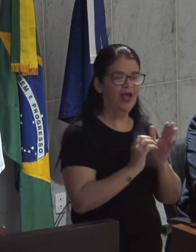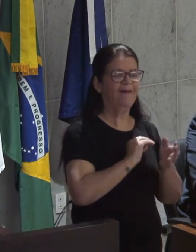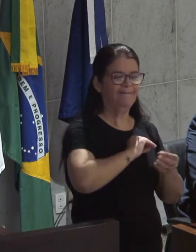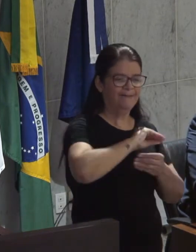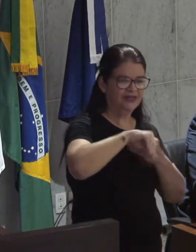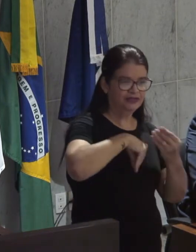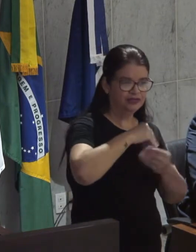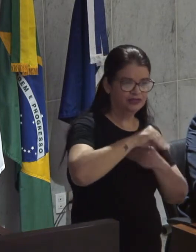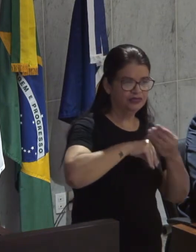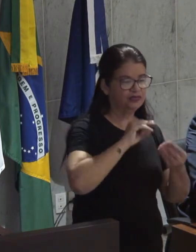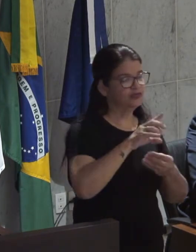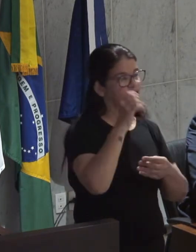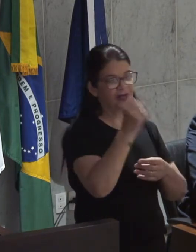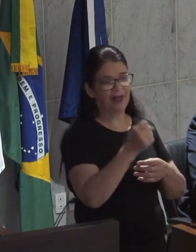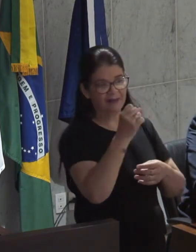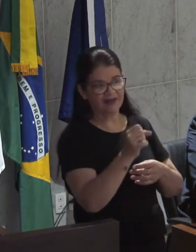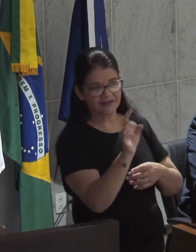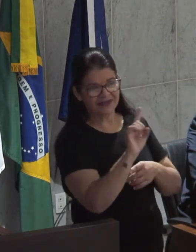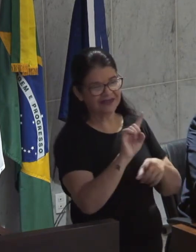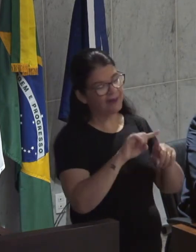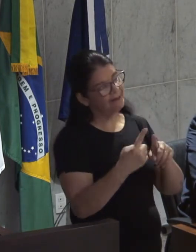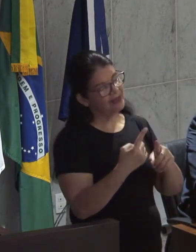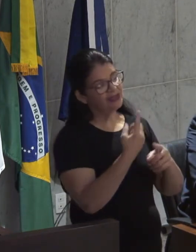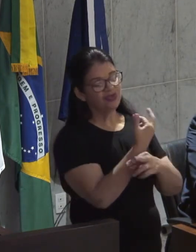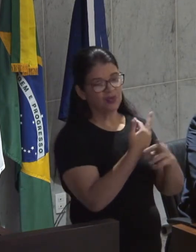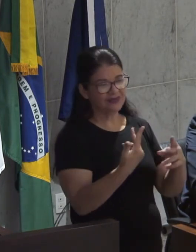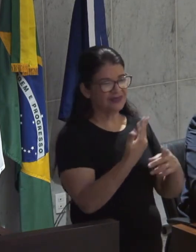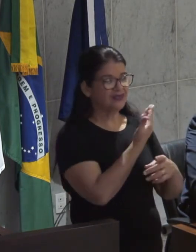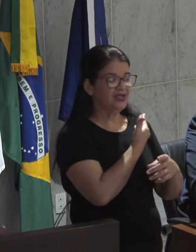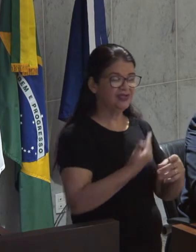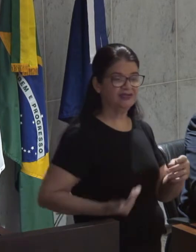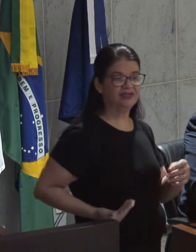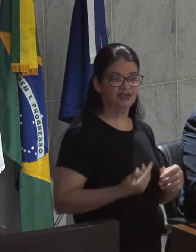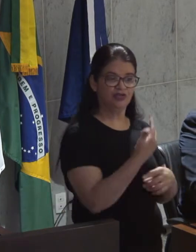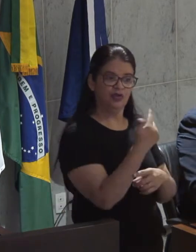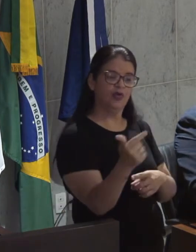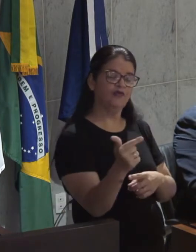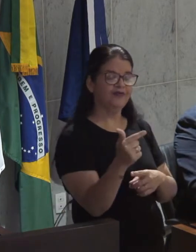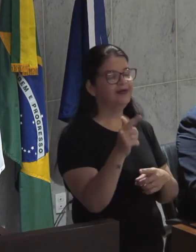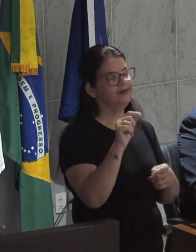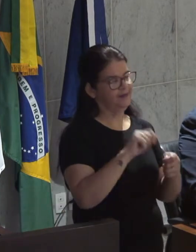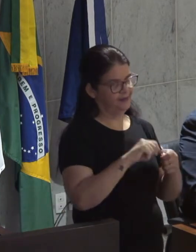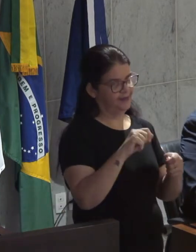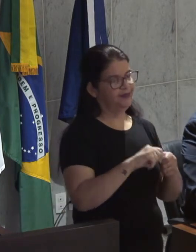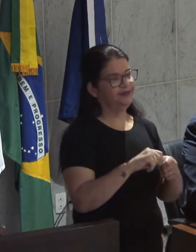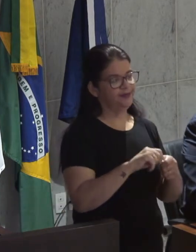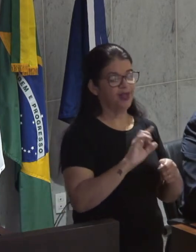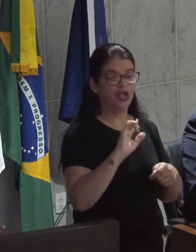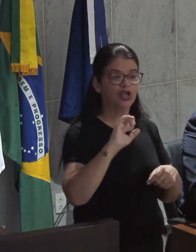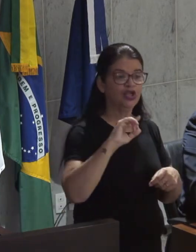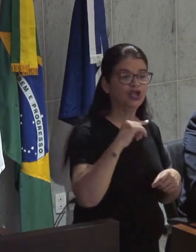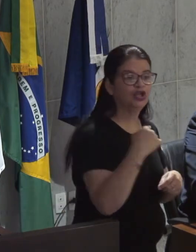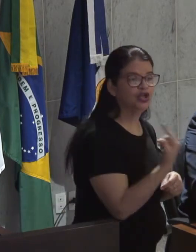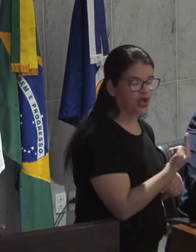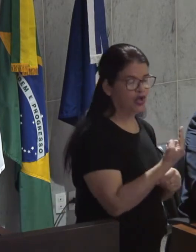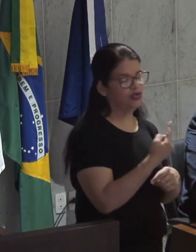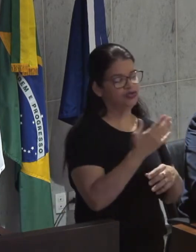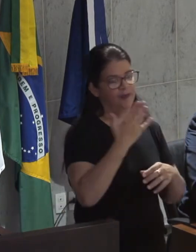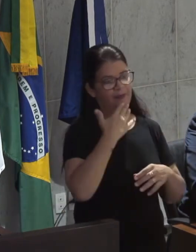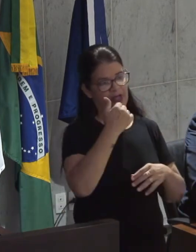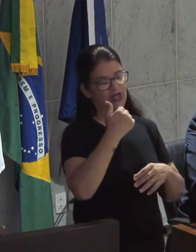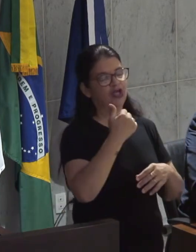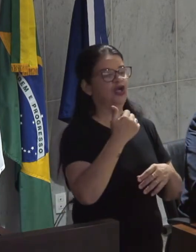na Previdência, em outros que esse desgoverno tem feito. E nós, que temos um dos melhores